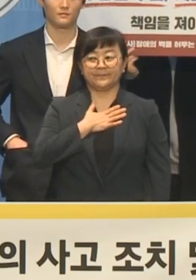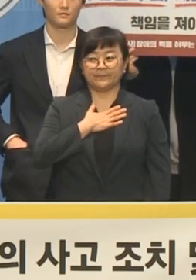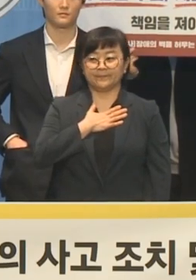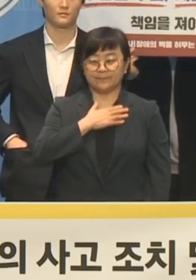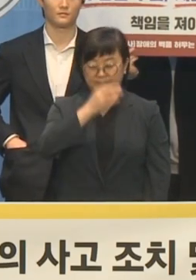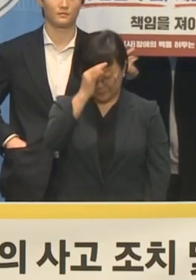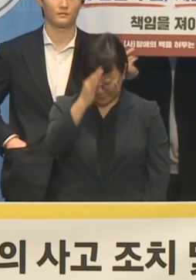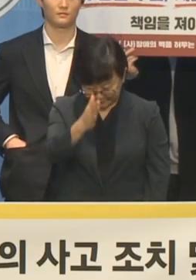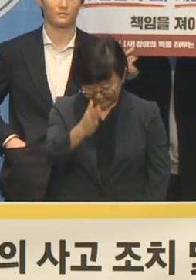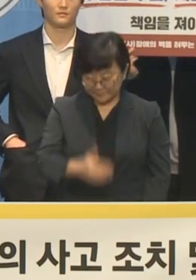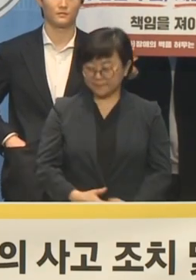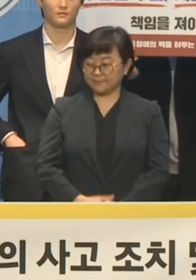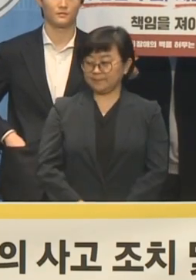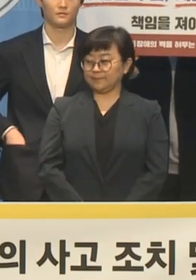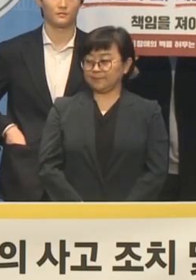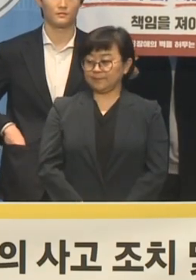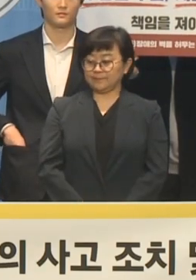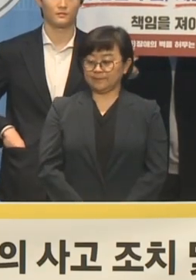죄송합니다.